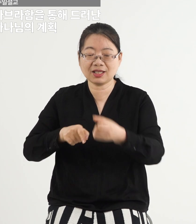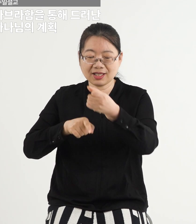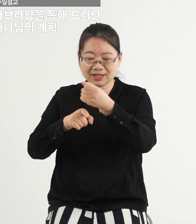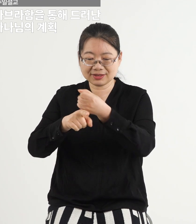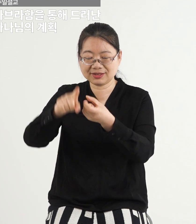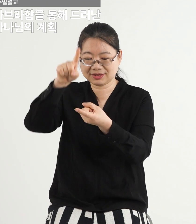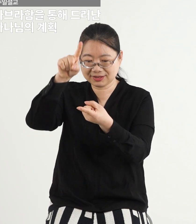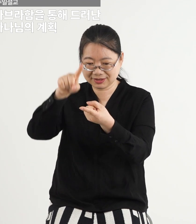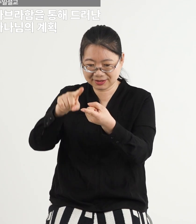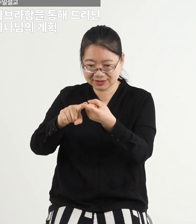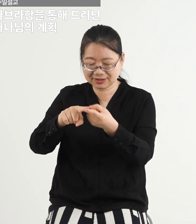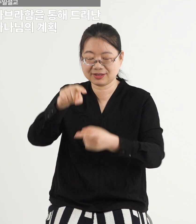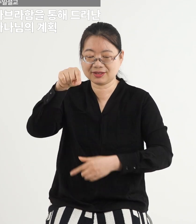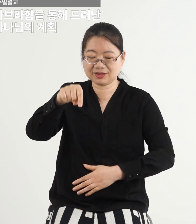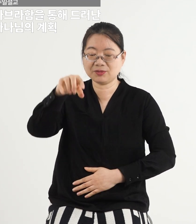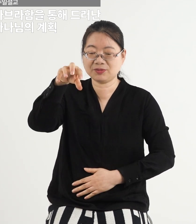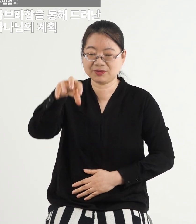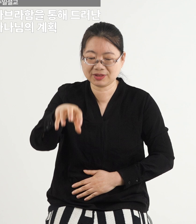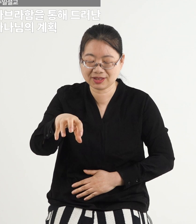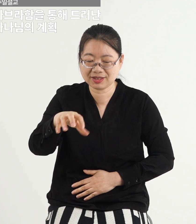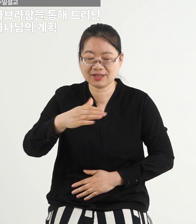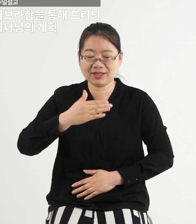그곳에